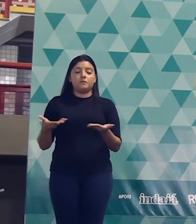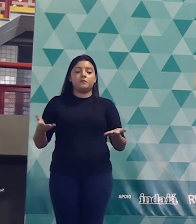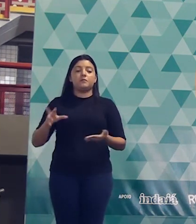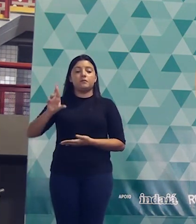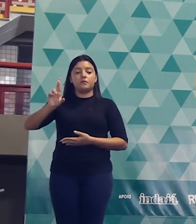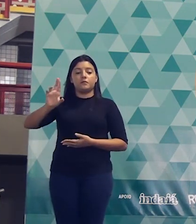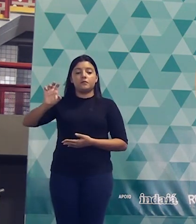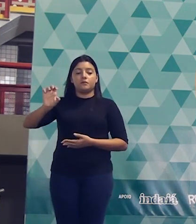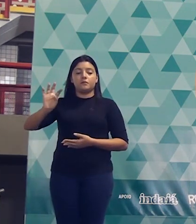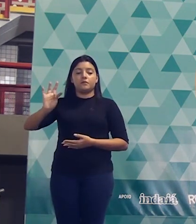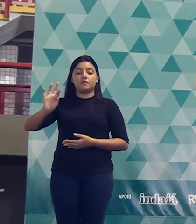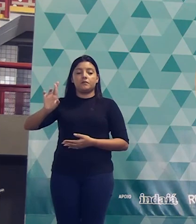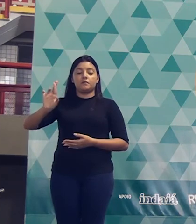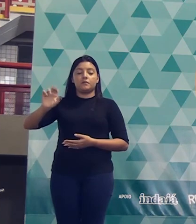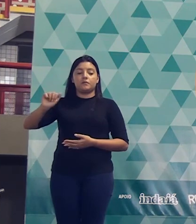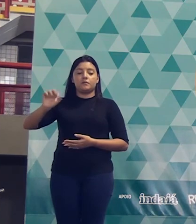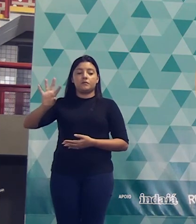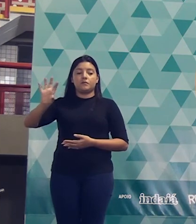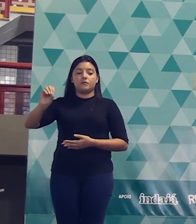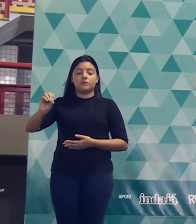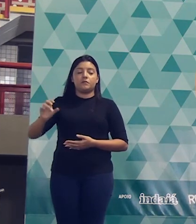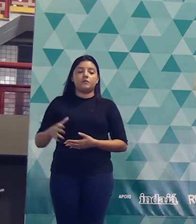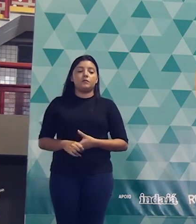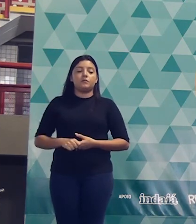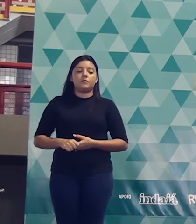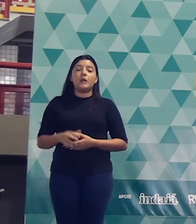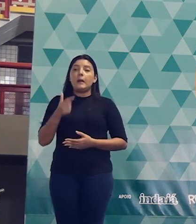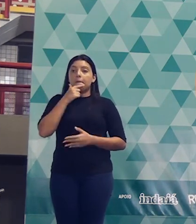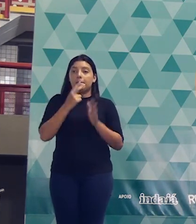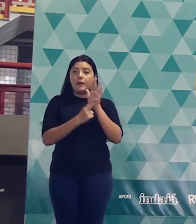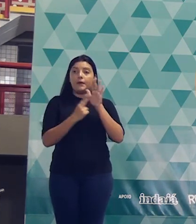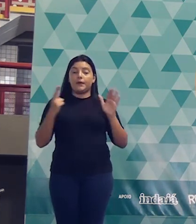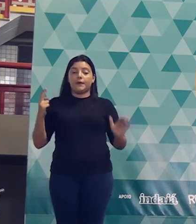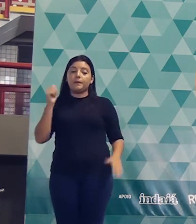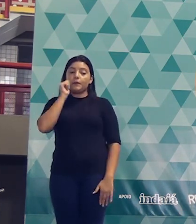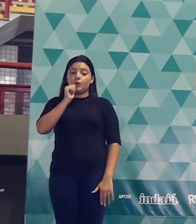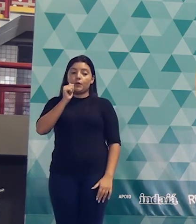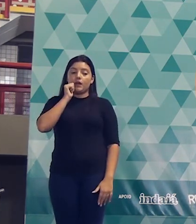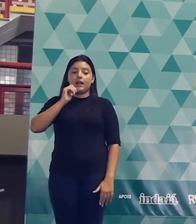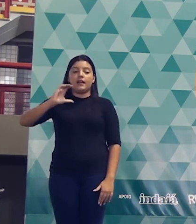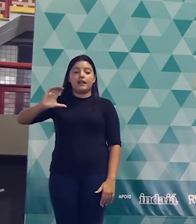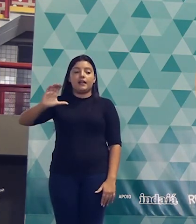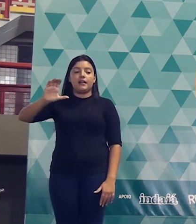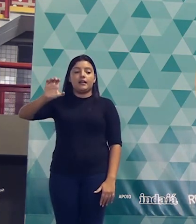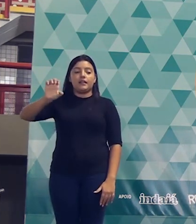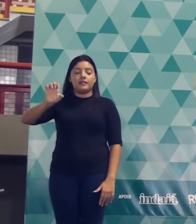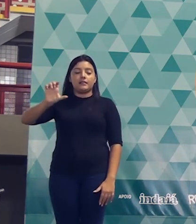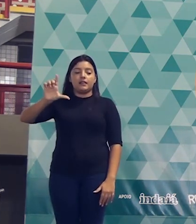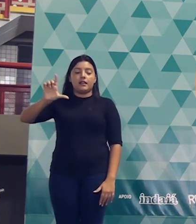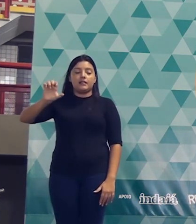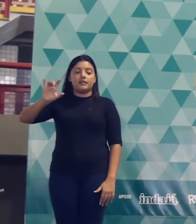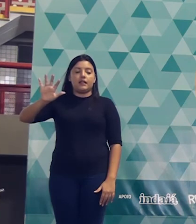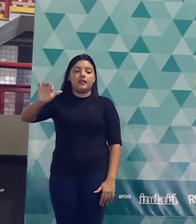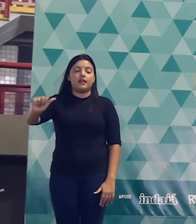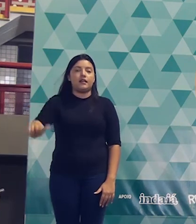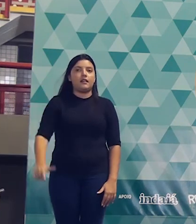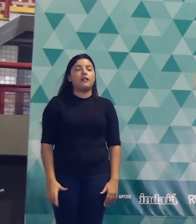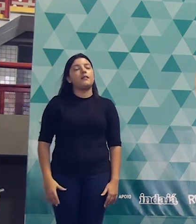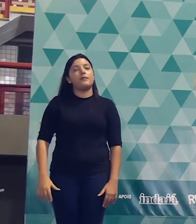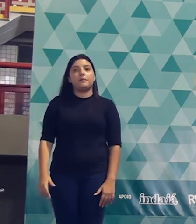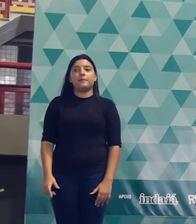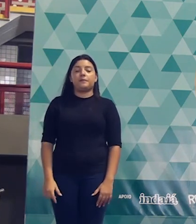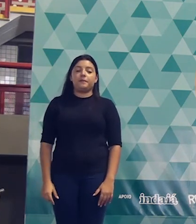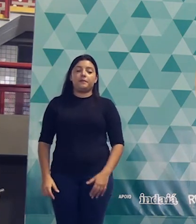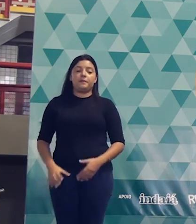Tentar identificar o tema desse poema aí de Cecília Meirelles. Só um detalhe, para você compreender um pouquinho mais a Cecília,